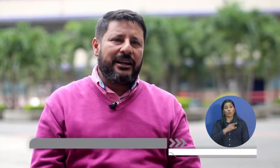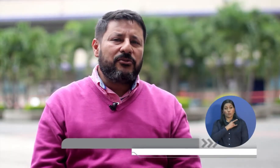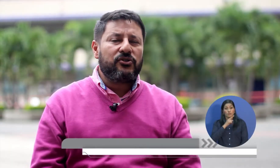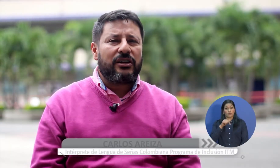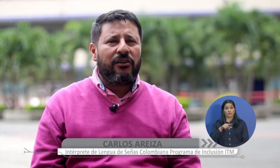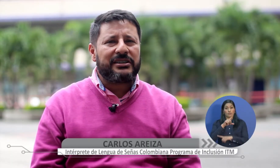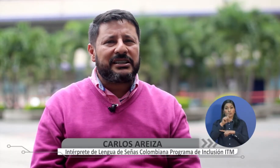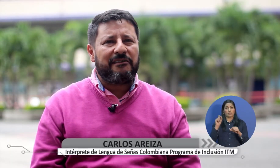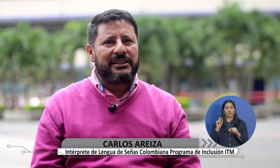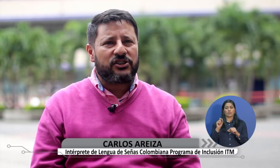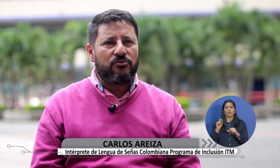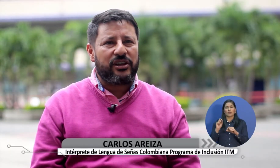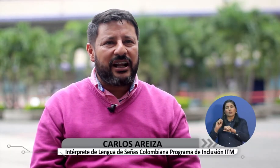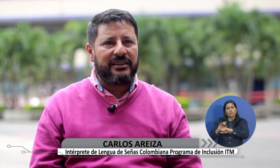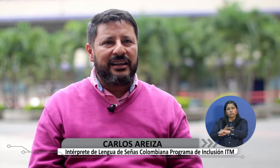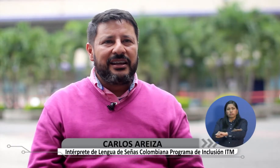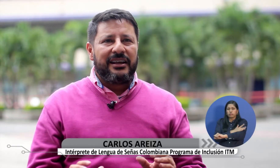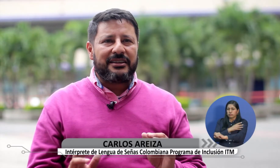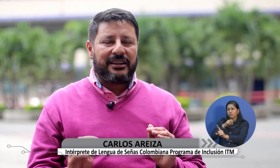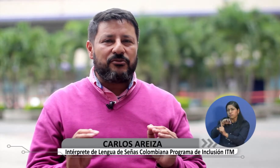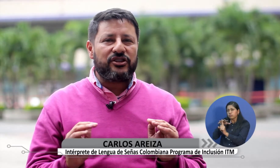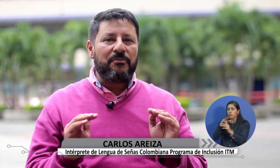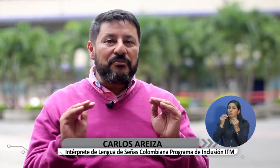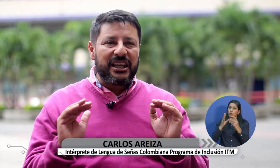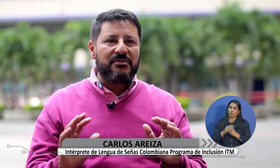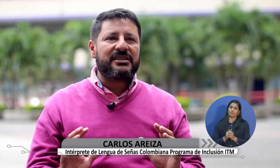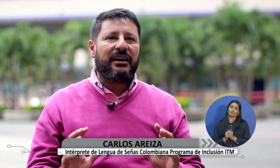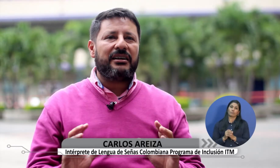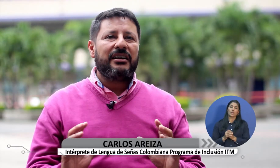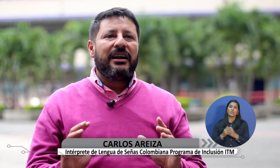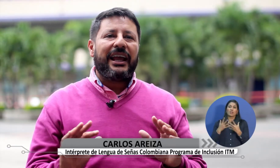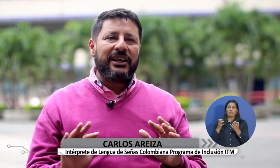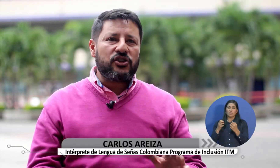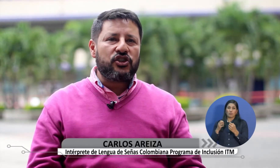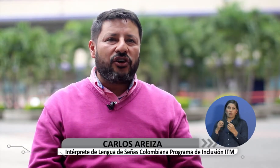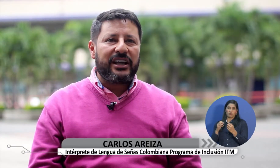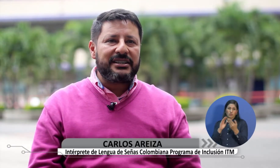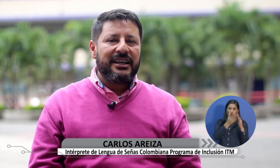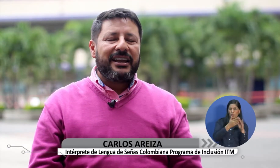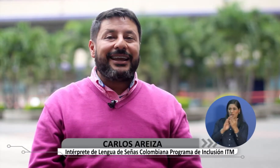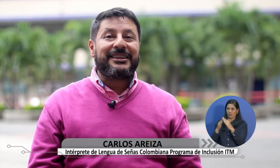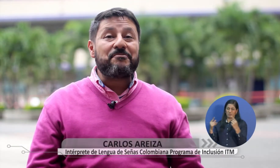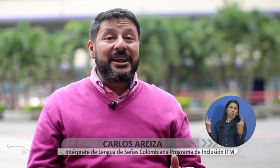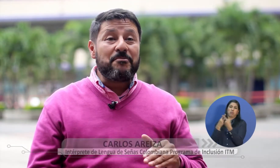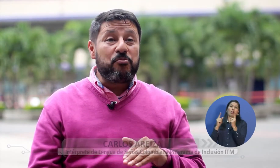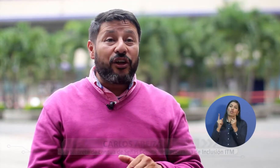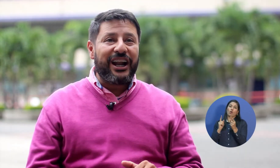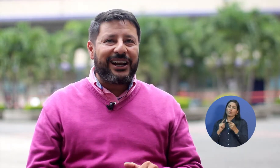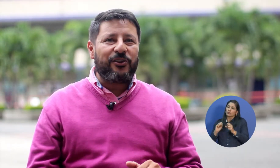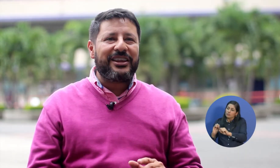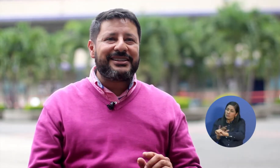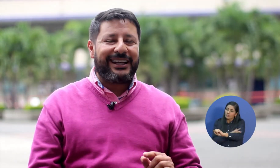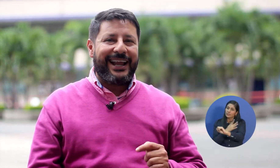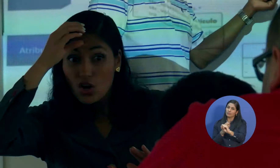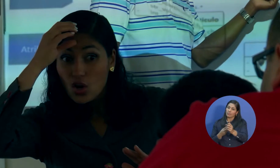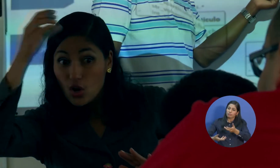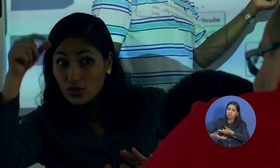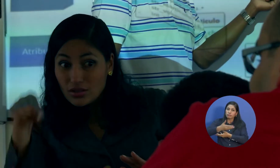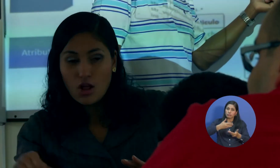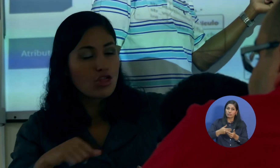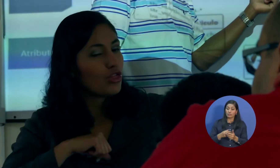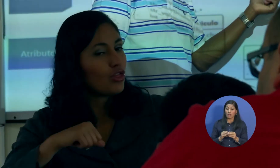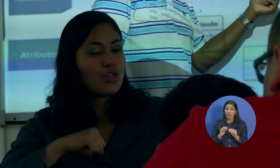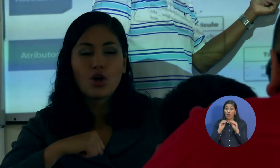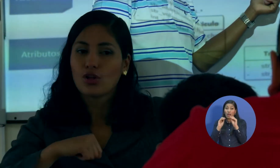Bueno, aquí tenemos un trabajo de sensibilización muy grande. Tratamos de minimizar esos choques, también empoderarlo y decirle, usted es